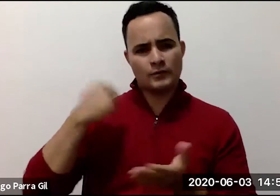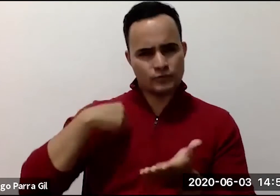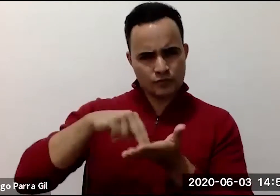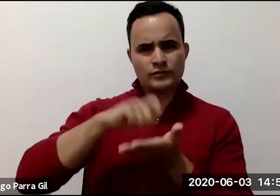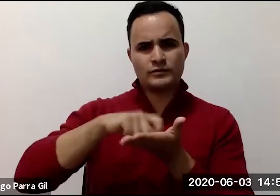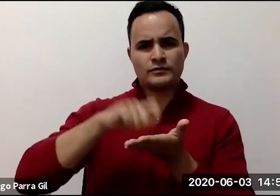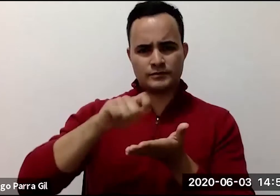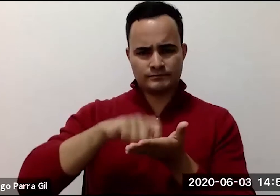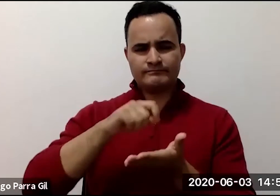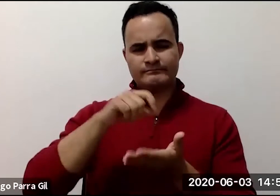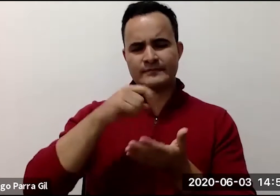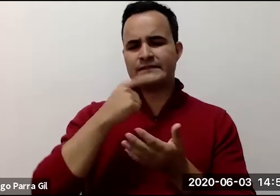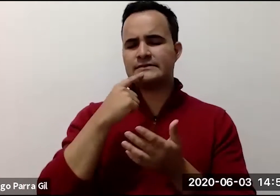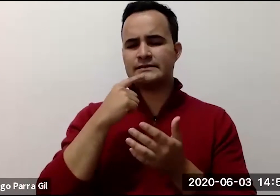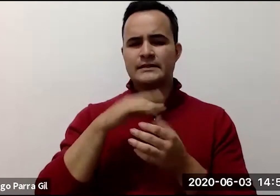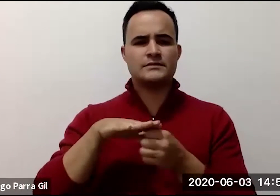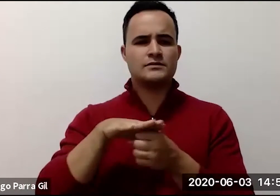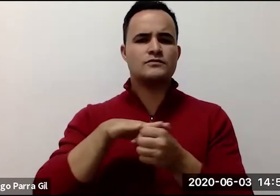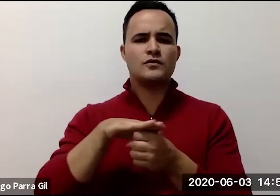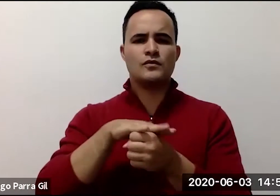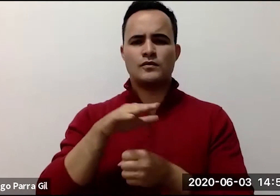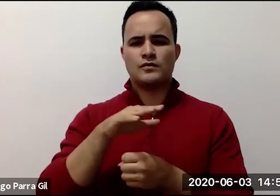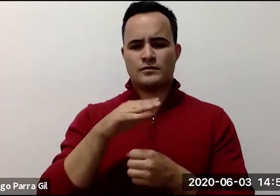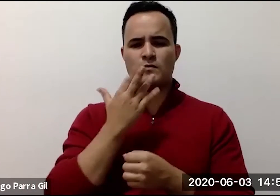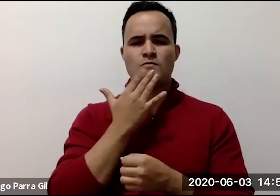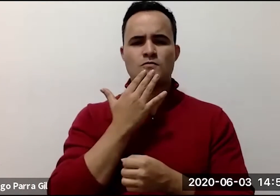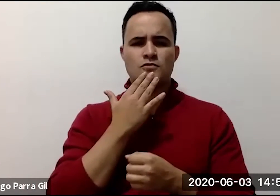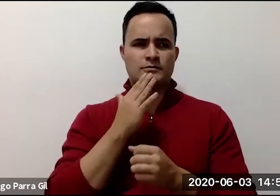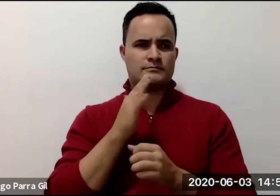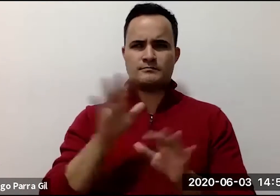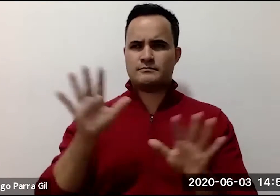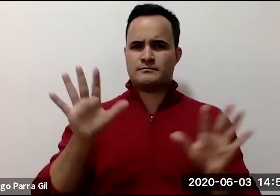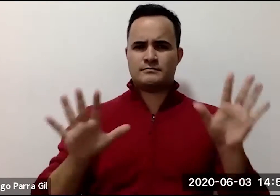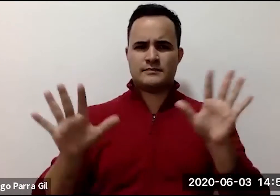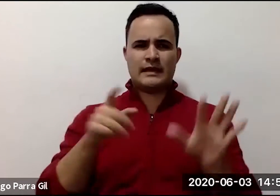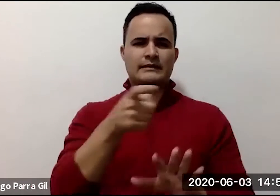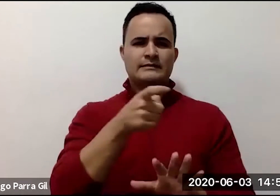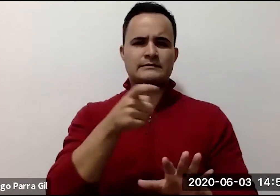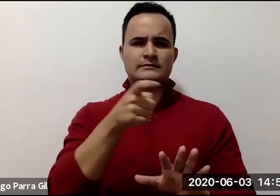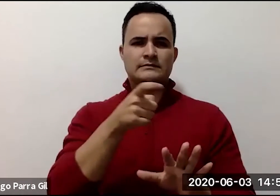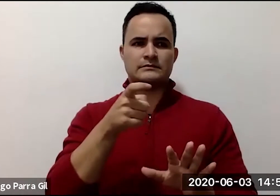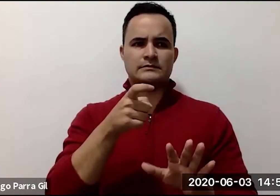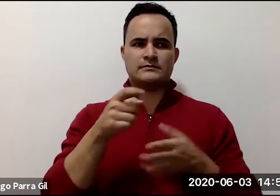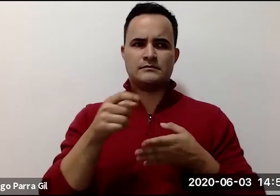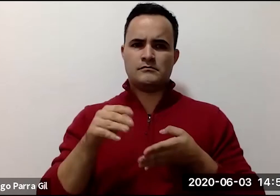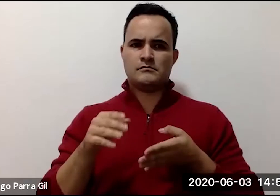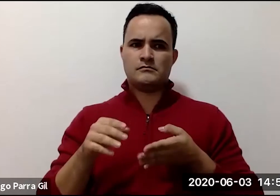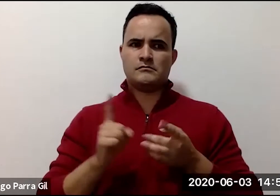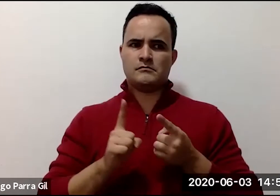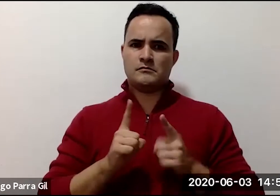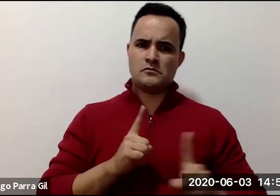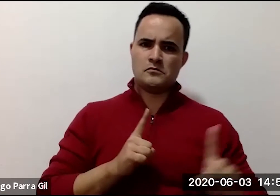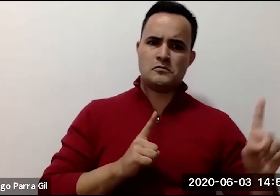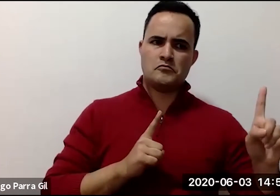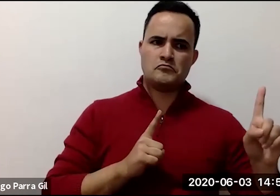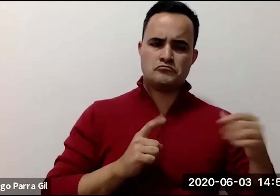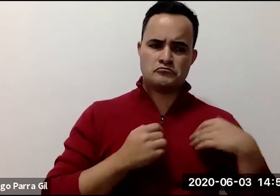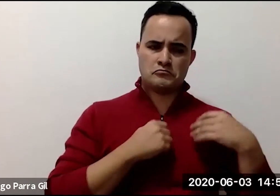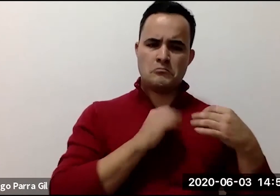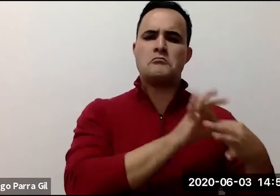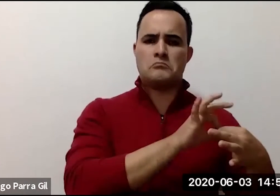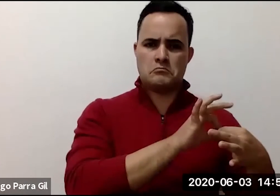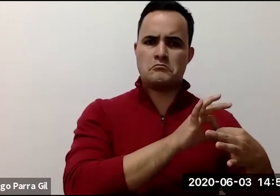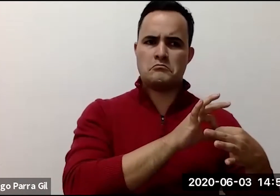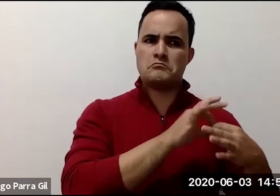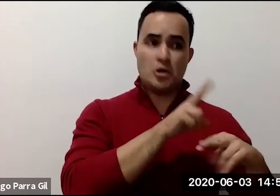gris, en la cual a veces pasaba como normal, a veces pasaba como algo que no sabían interpretar